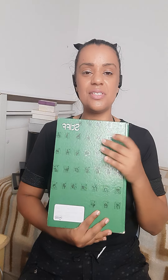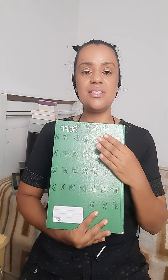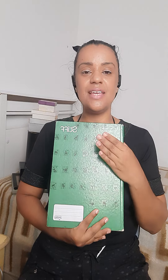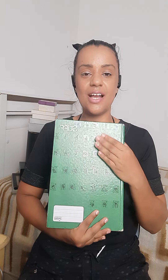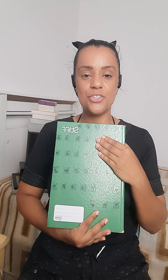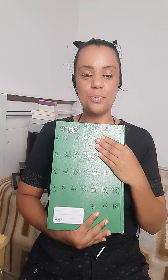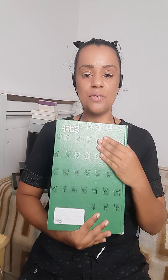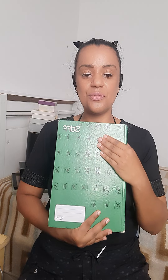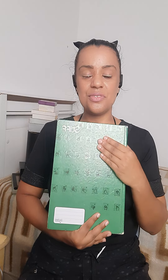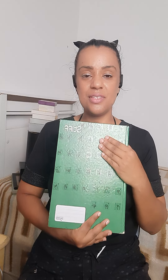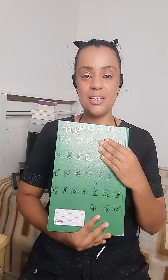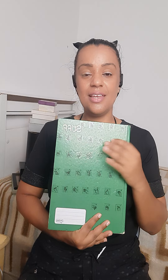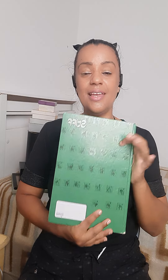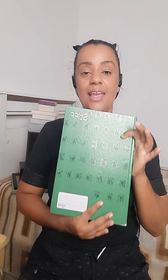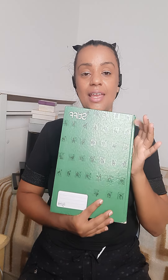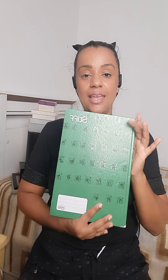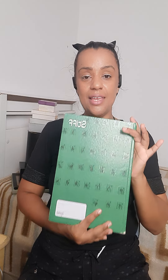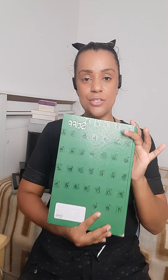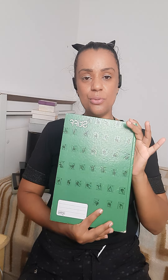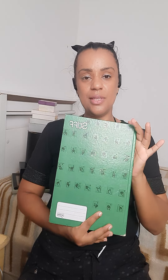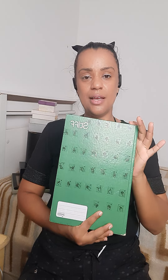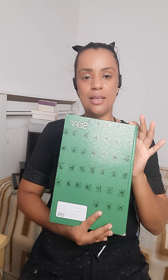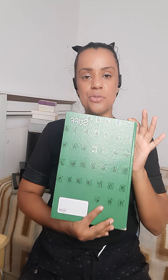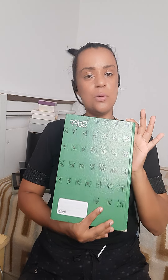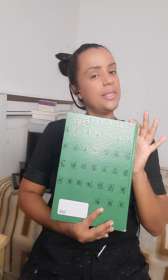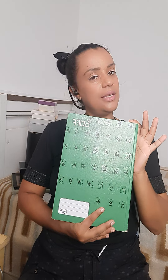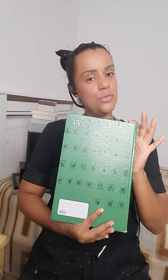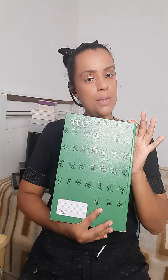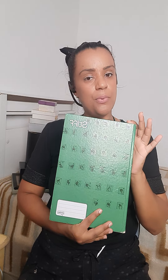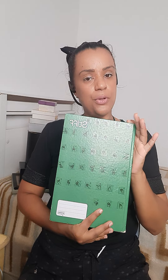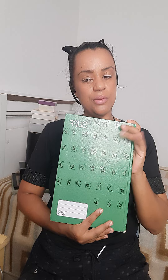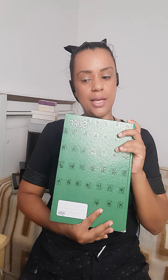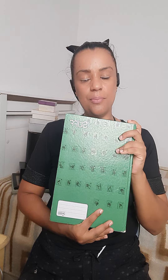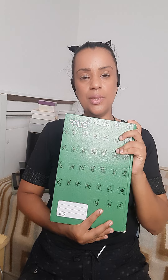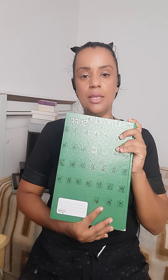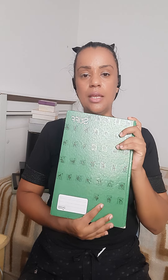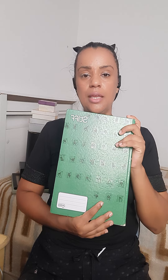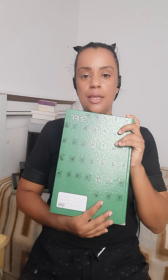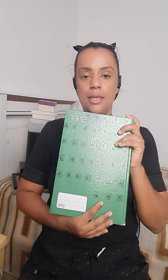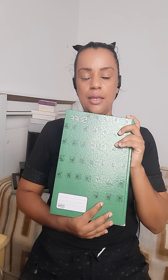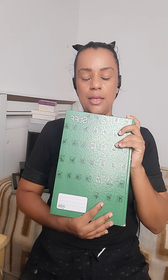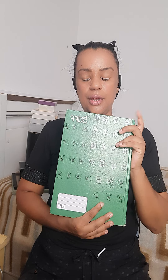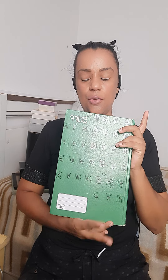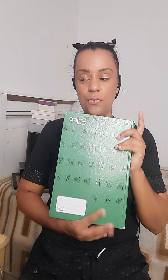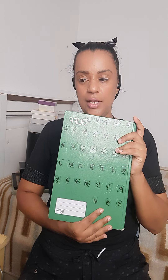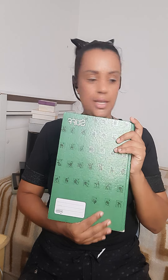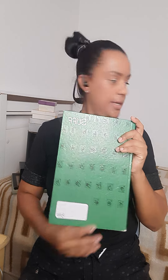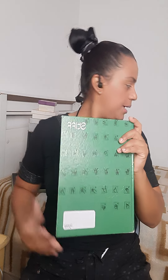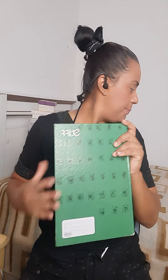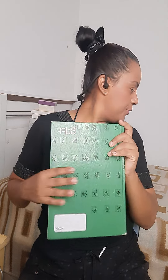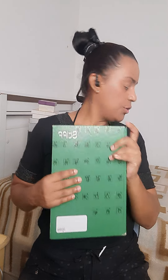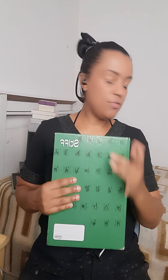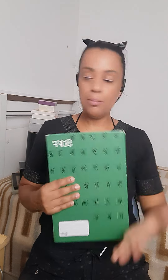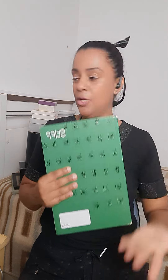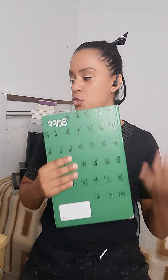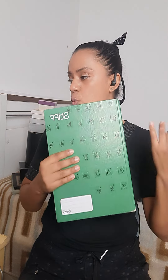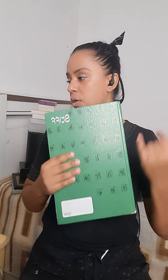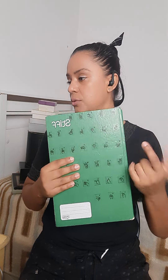se ache para você estudar. É o seu material de apoio, tá? Eu falei e repito novamente. Quando a